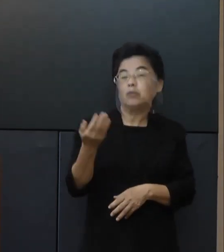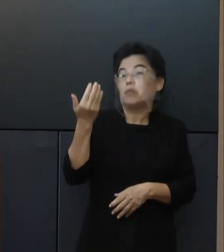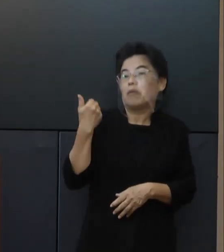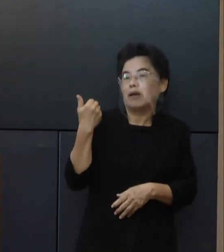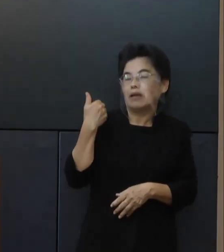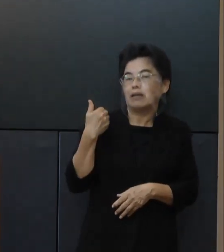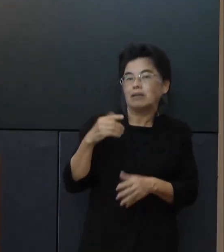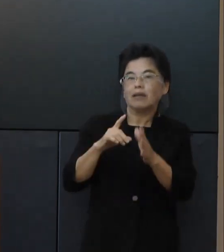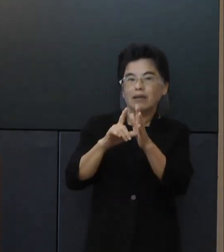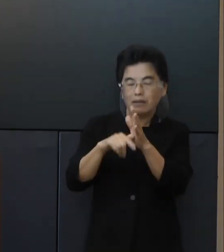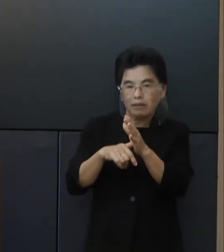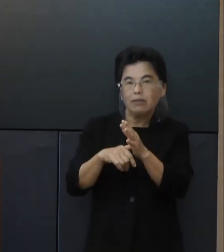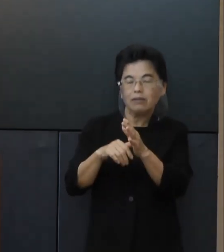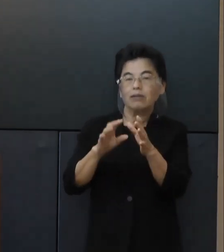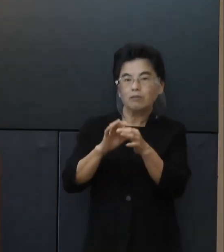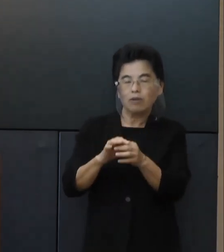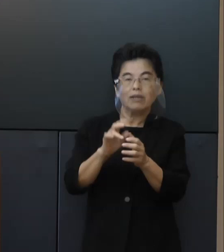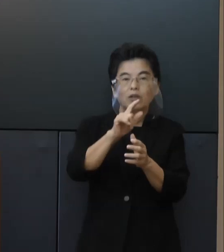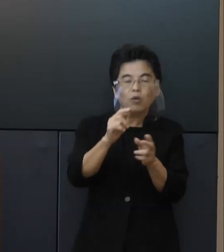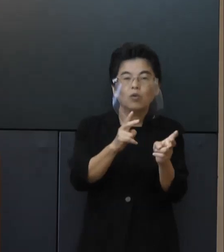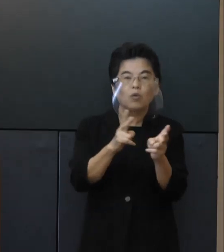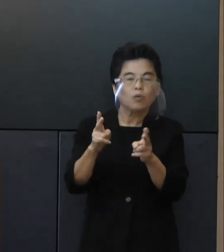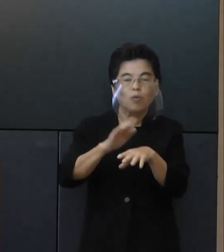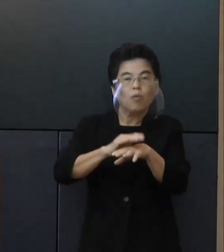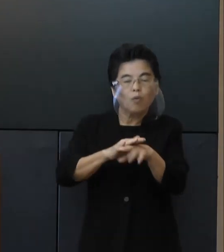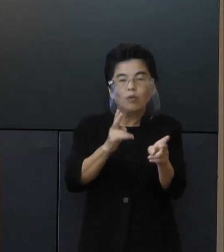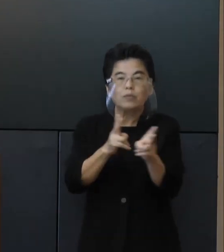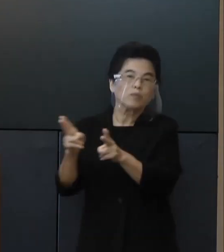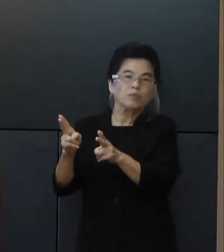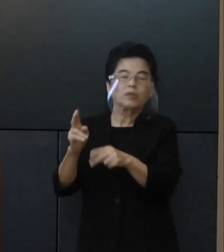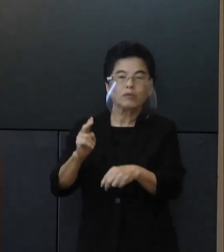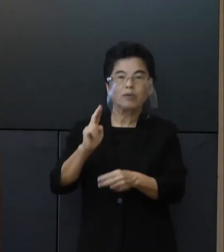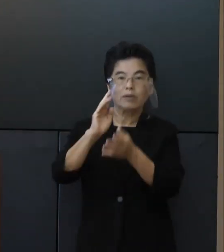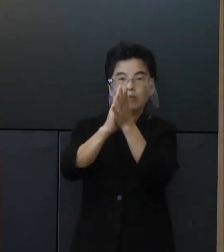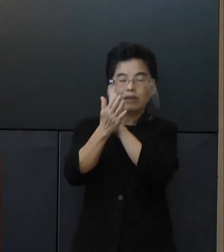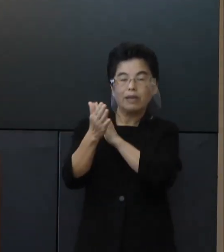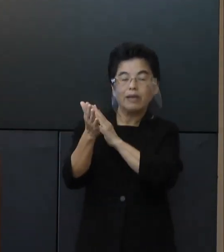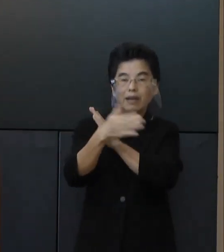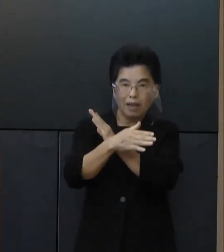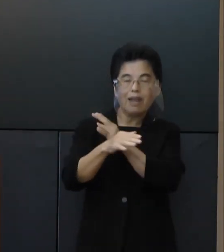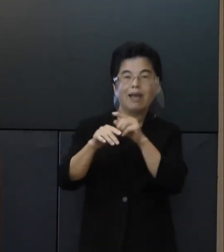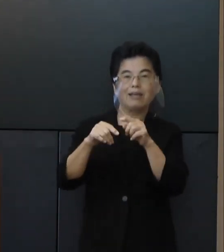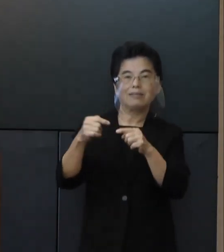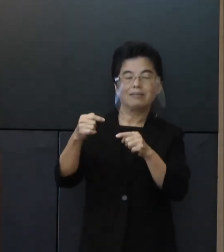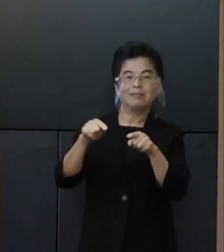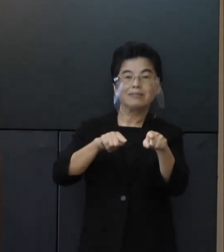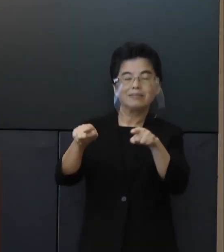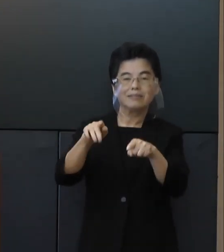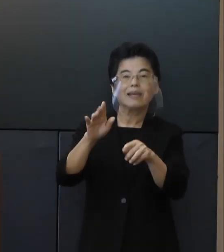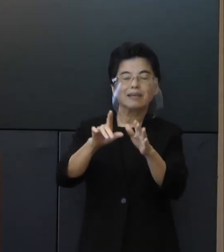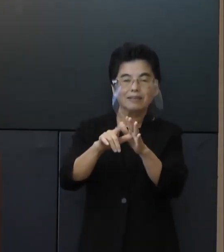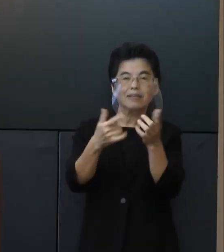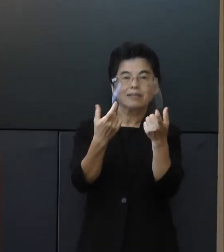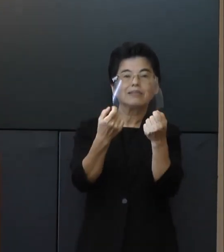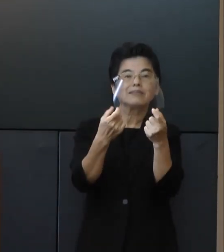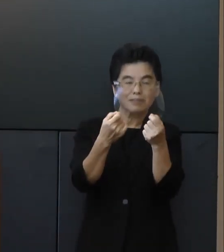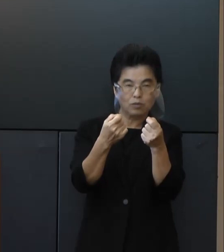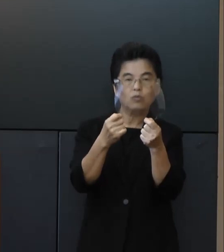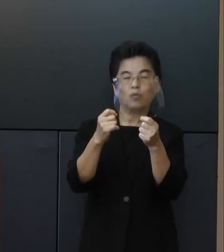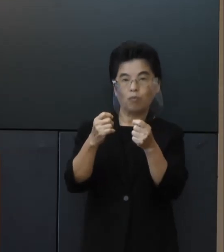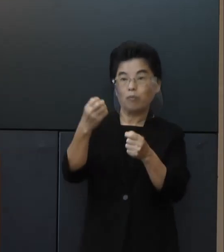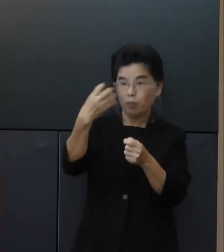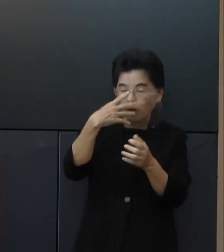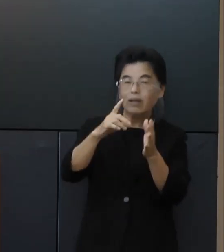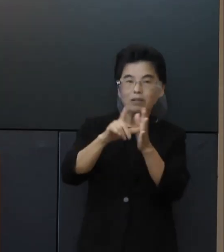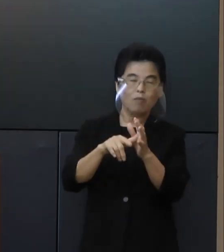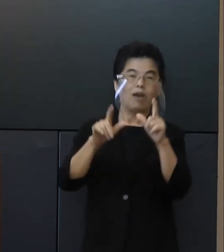でに OCVB の方で準備を進めておりまして、県の方から指示がございましたら、早速発信を開始